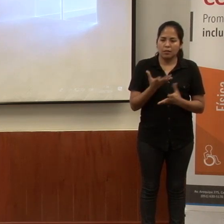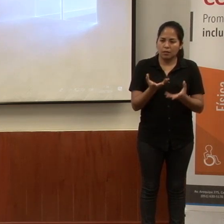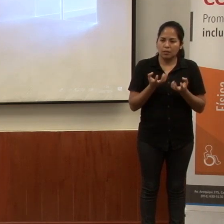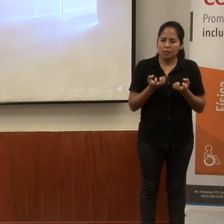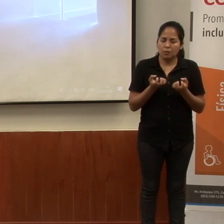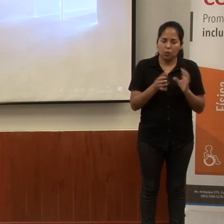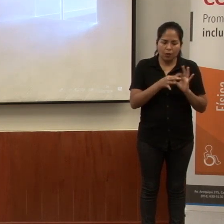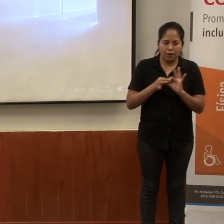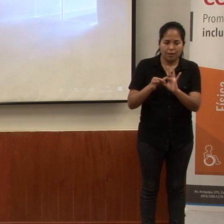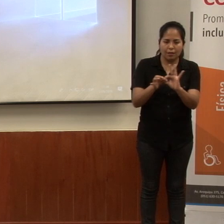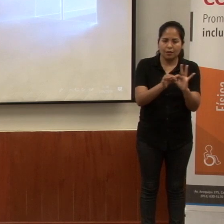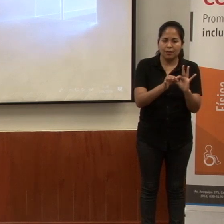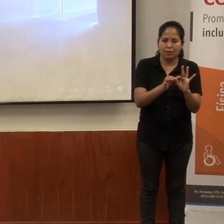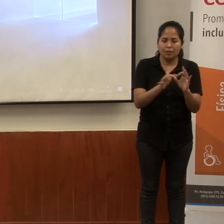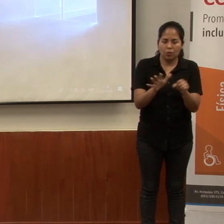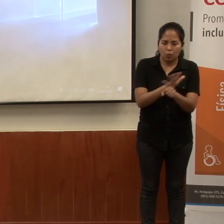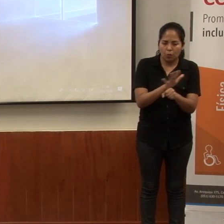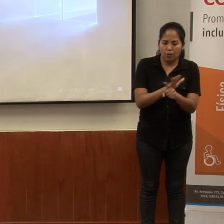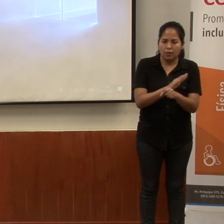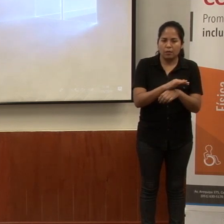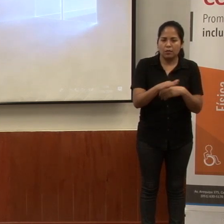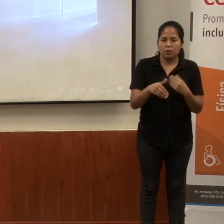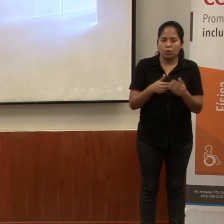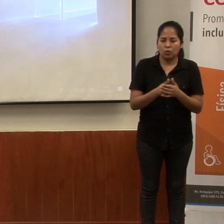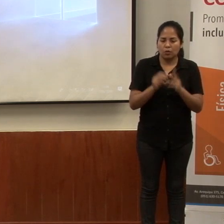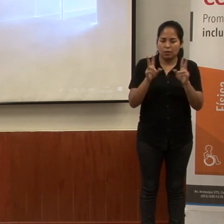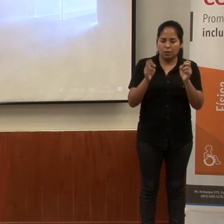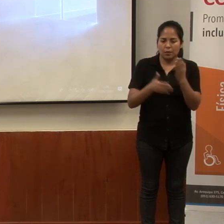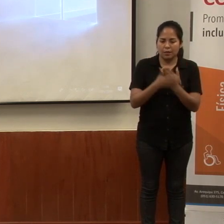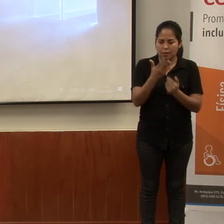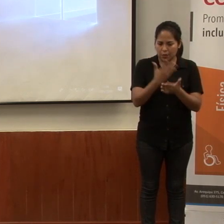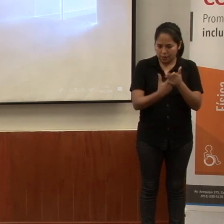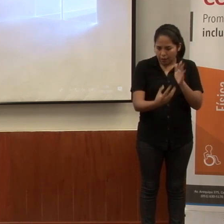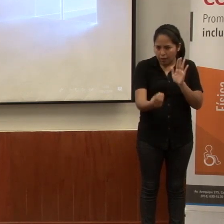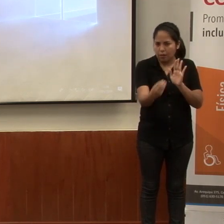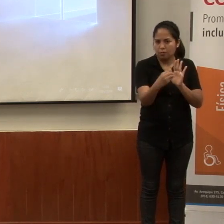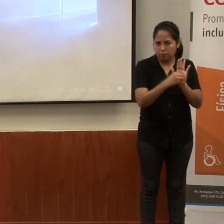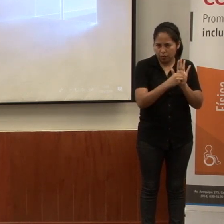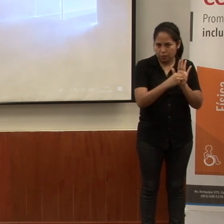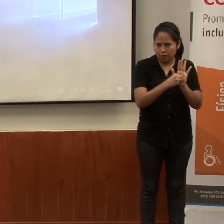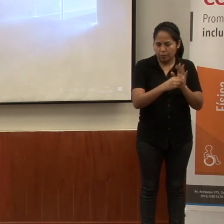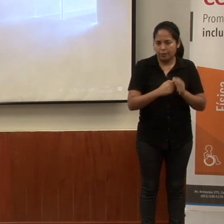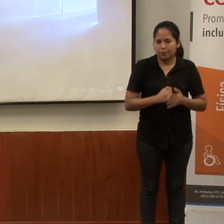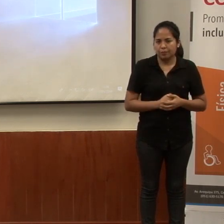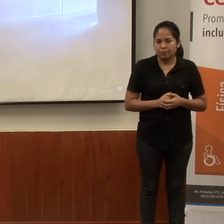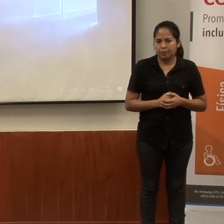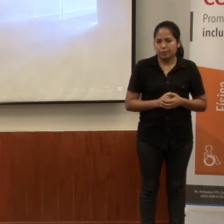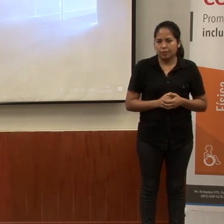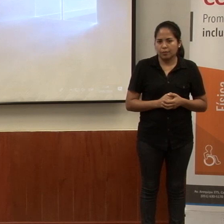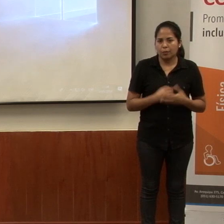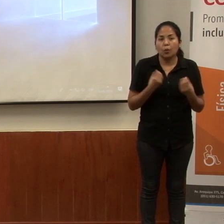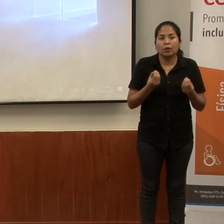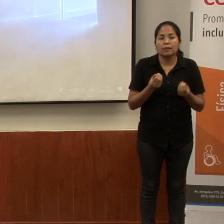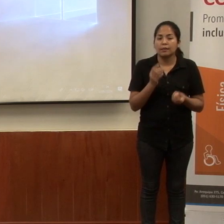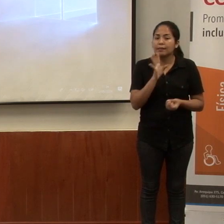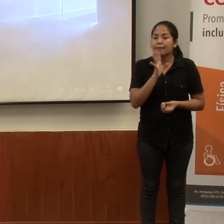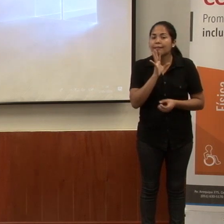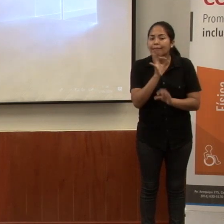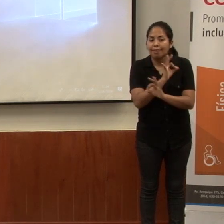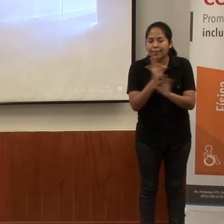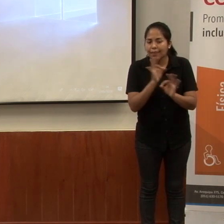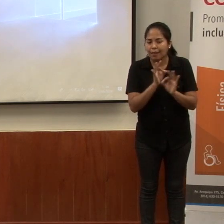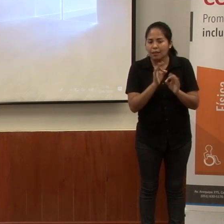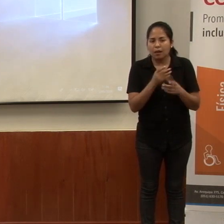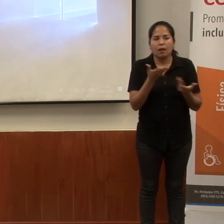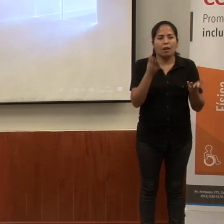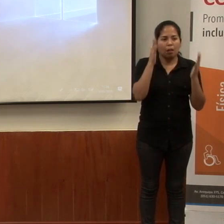son redes integradas donde el componente de discapacidad esté presente. Porque estoy seguro que si no decimos eso, lo dejan de lado